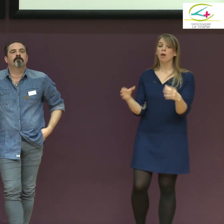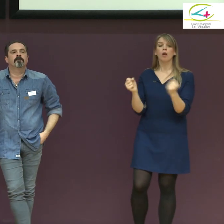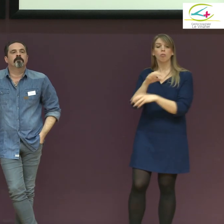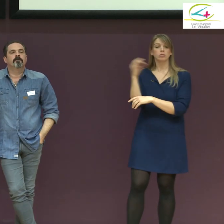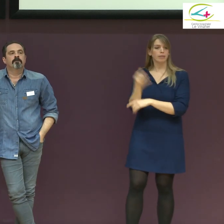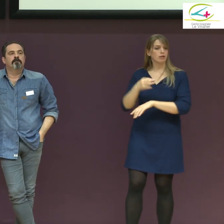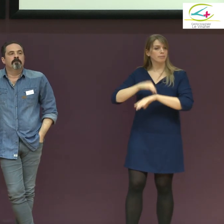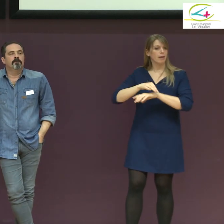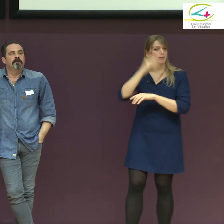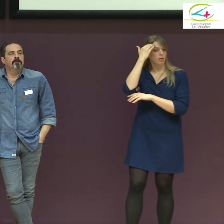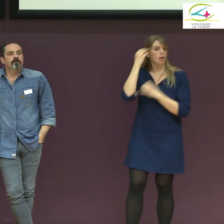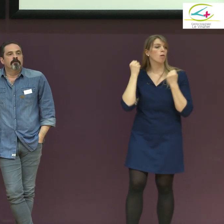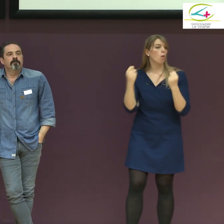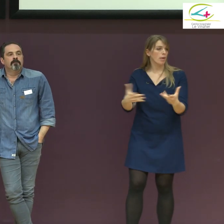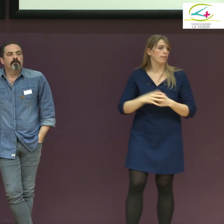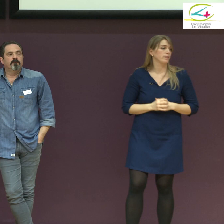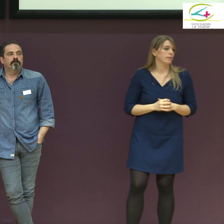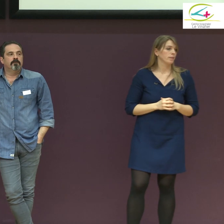mentale?